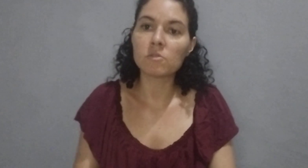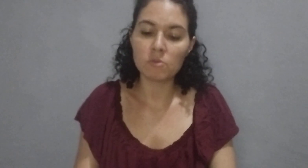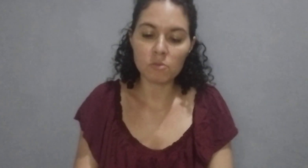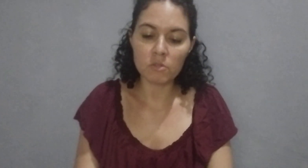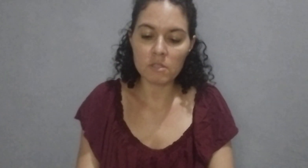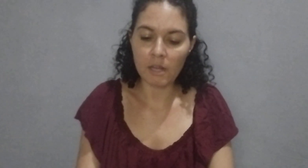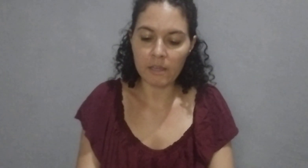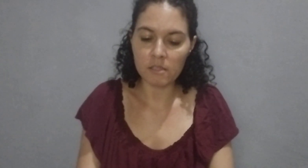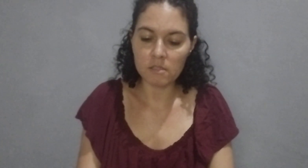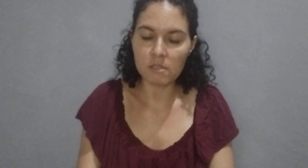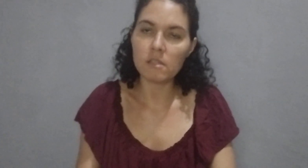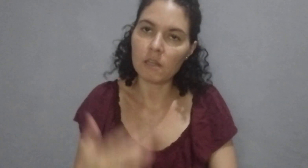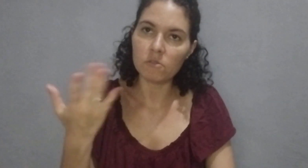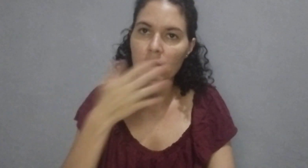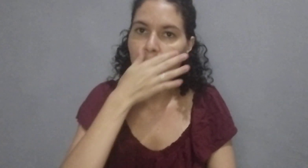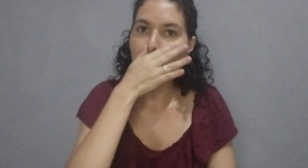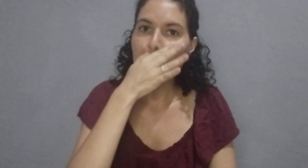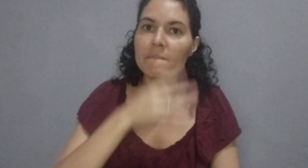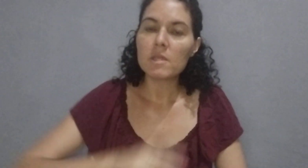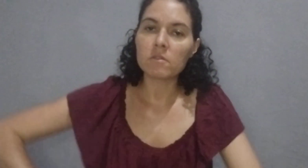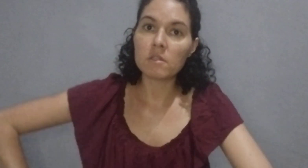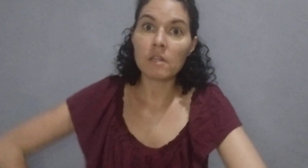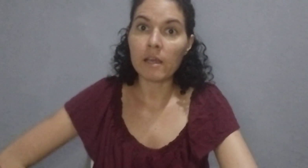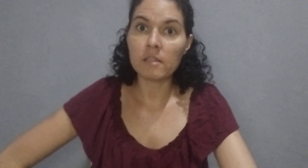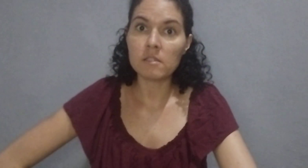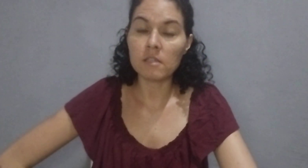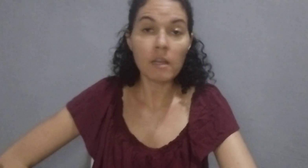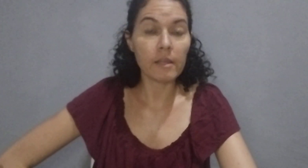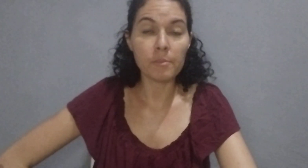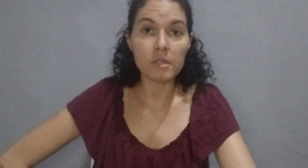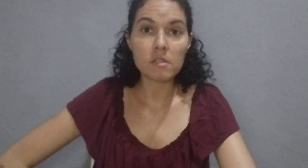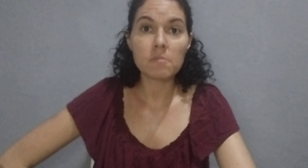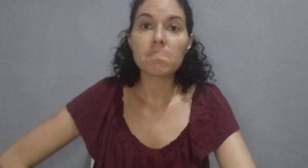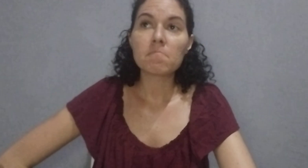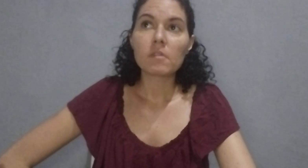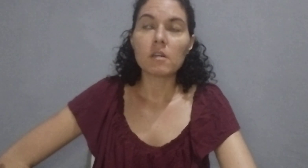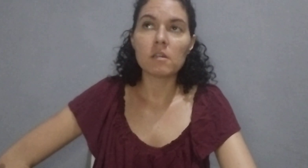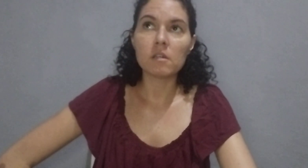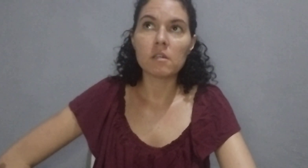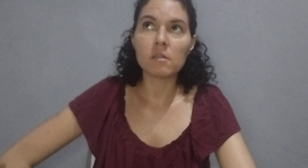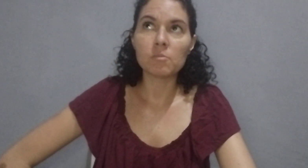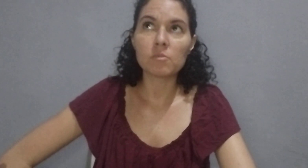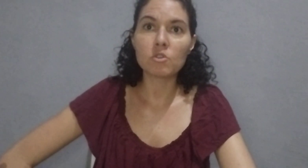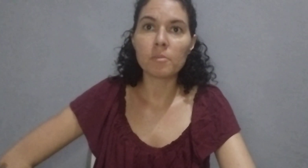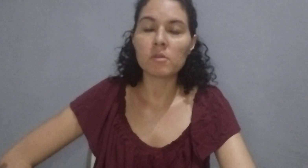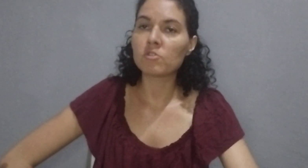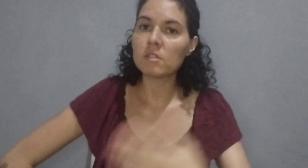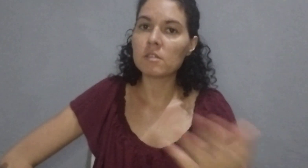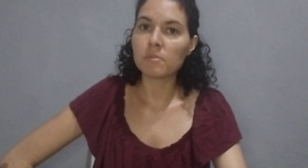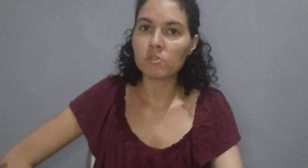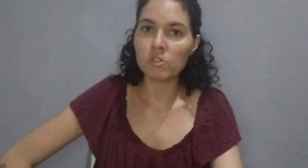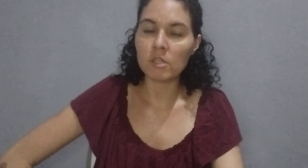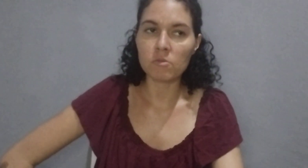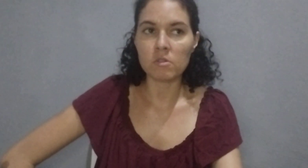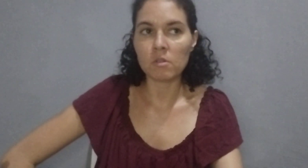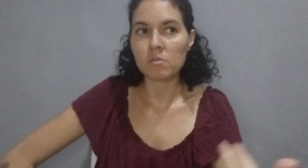explicando os sinais, ensinando, né, os sinais em Libras, sobre os discípulos de Jesus, então o